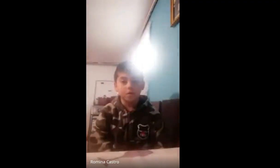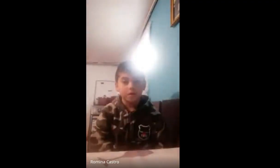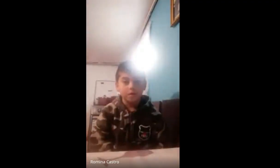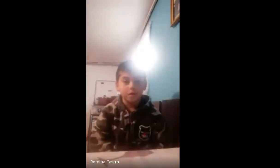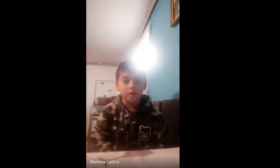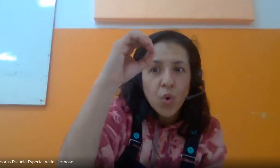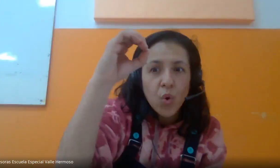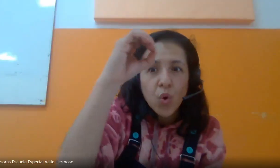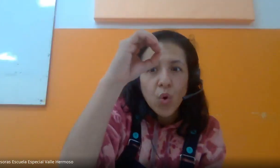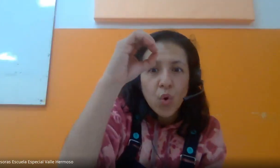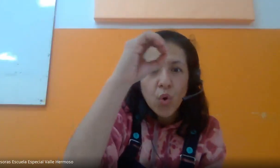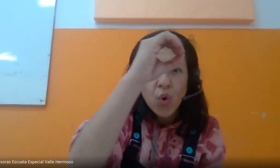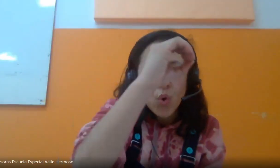O.